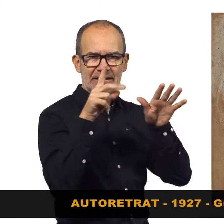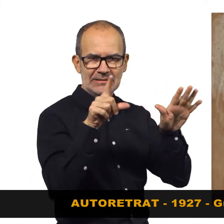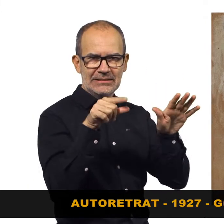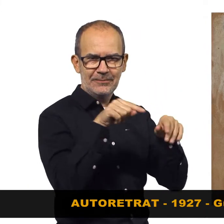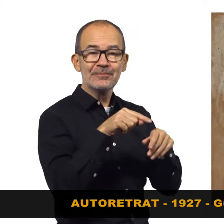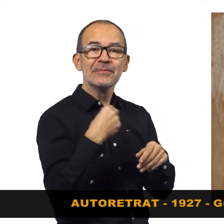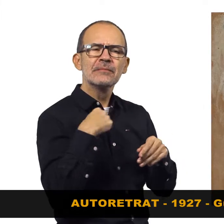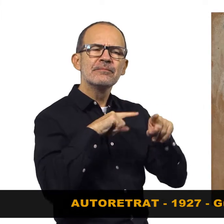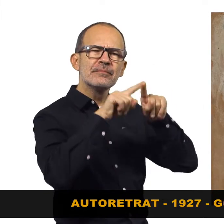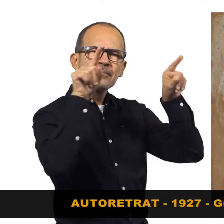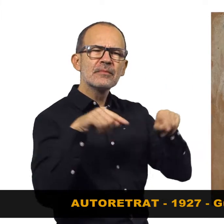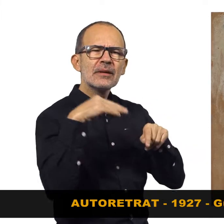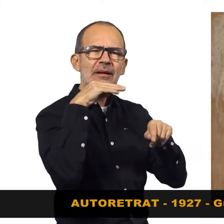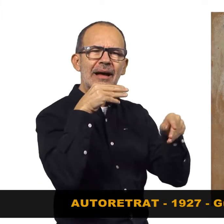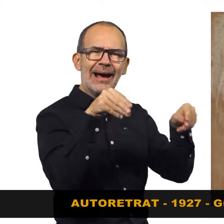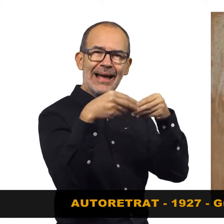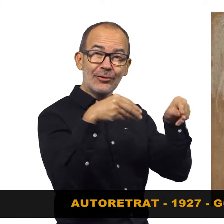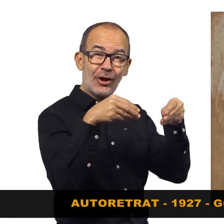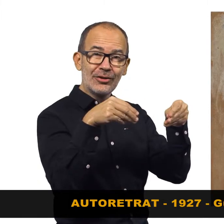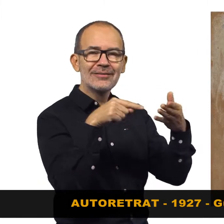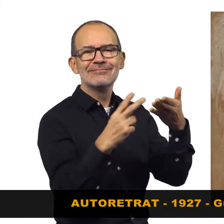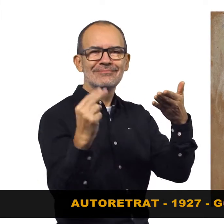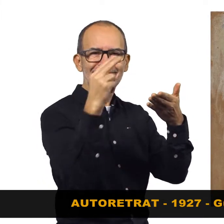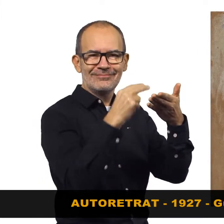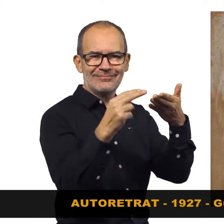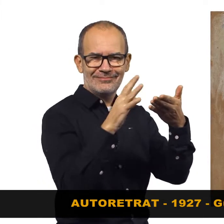Autorretrat, 1927. Guaix sobre cartró.